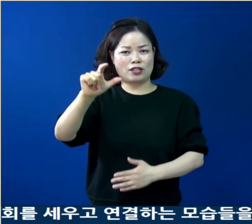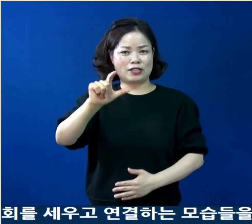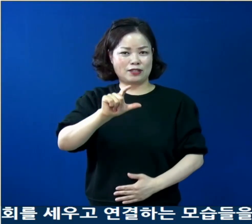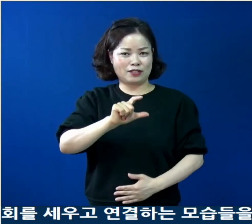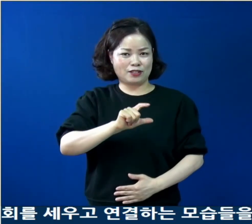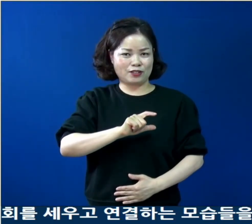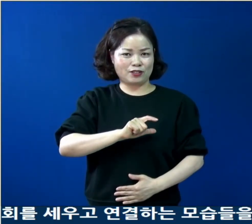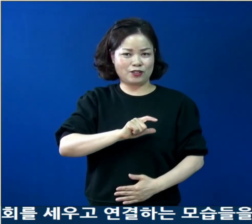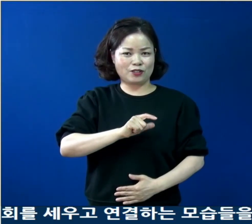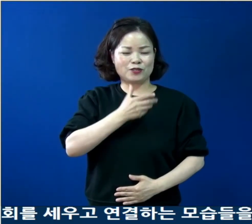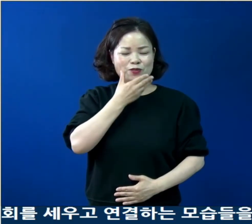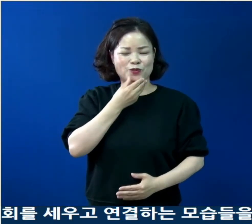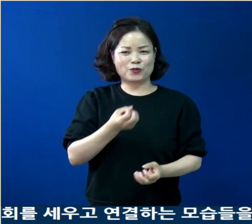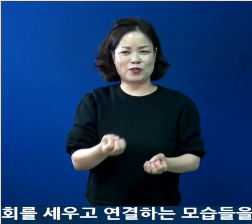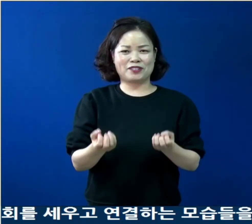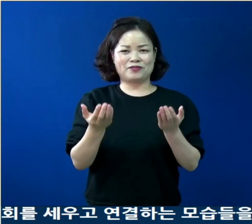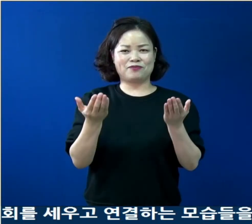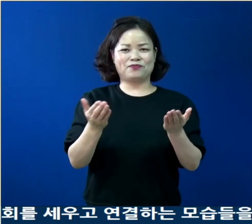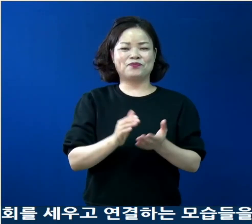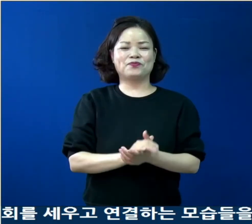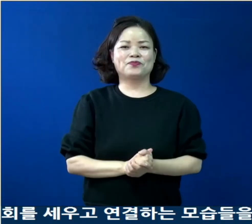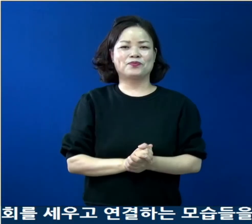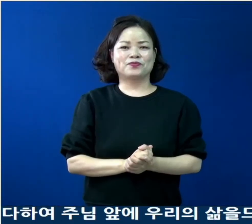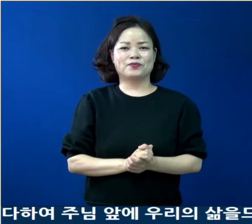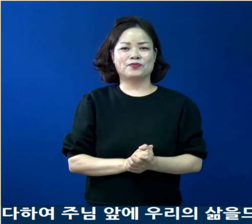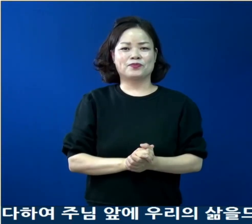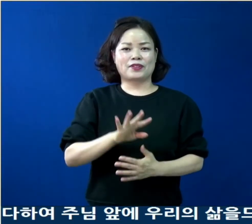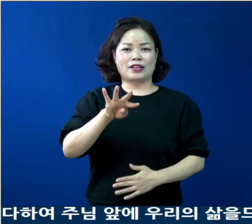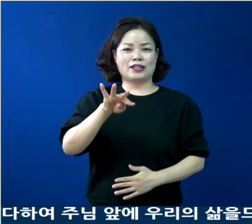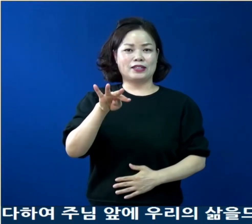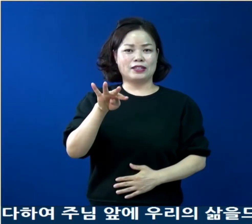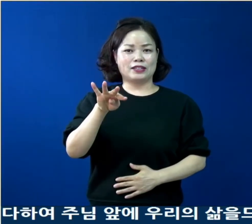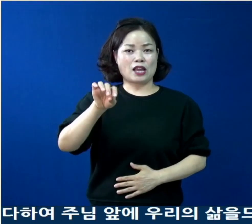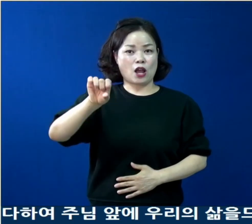주님의 이름으로 축원합니다. 이제